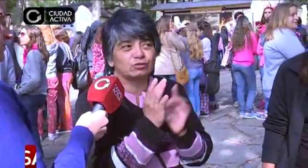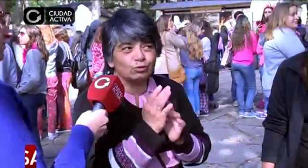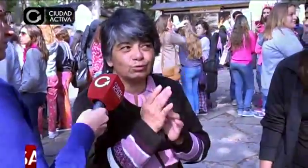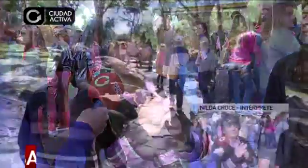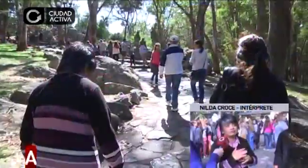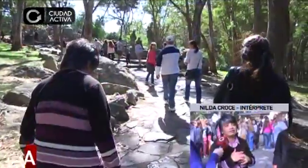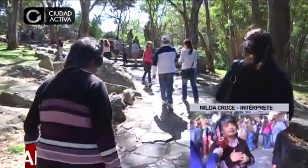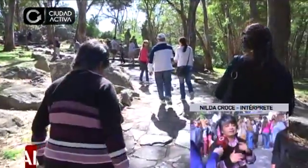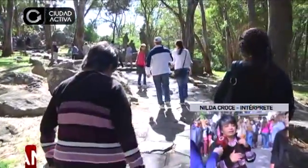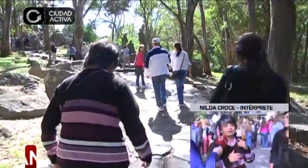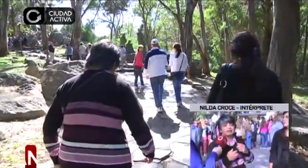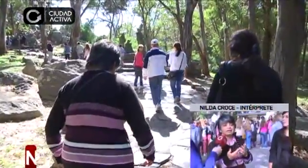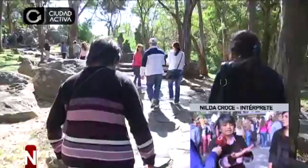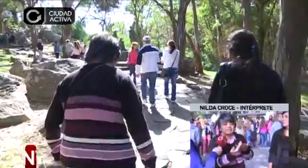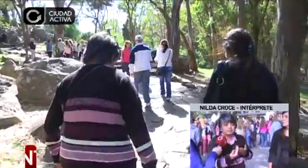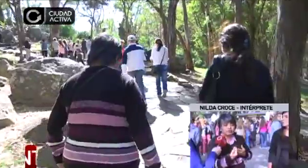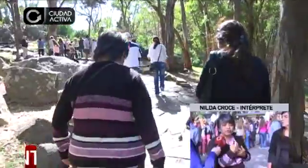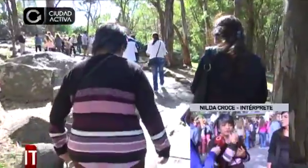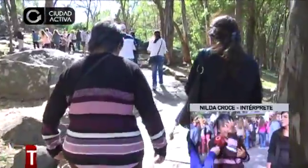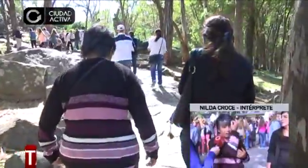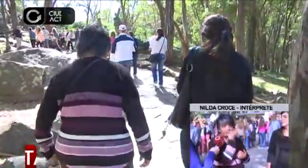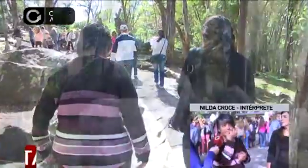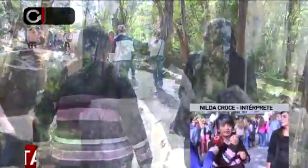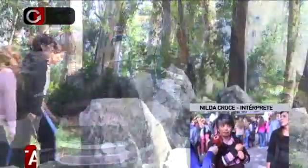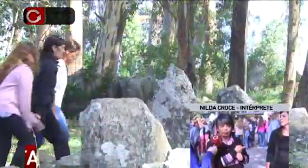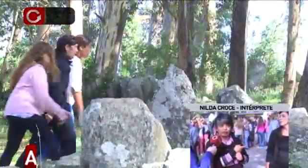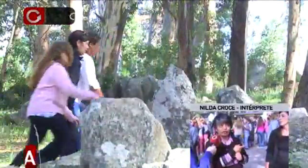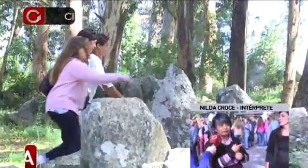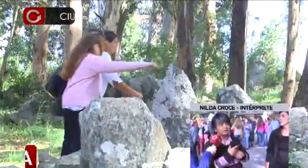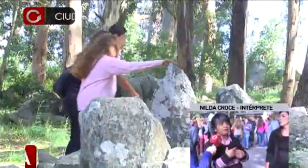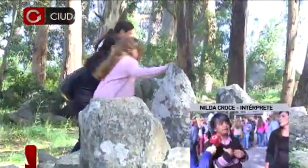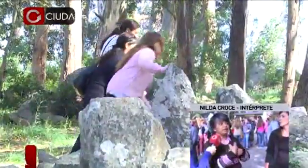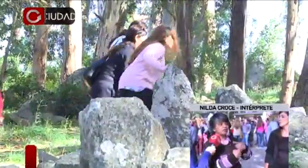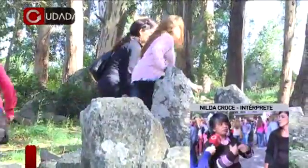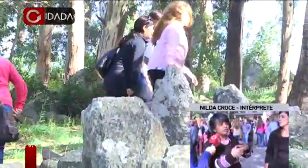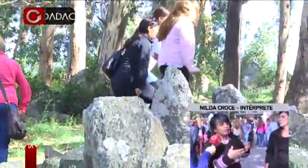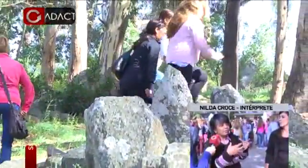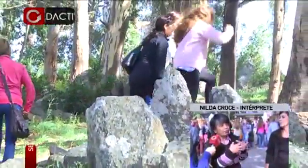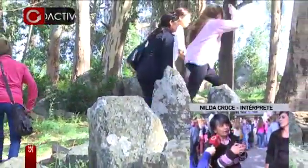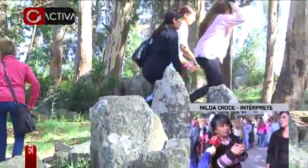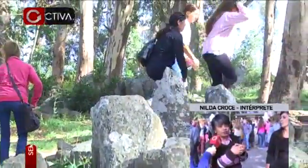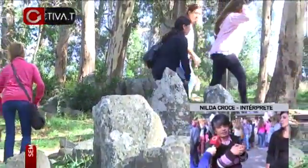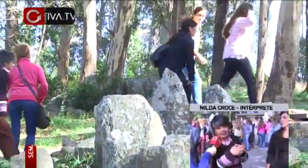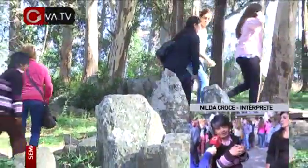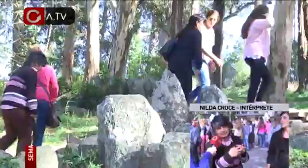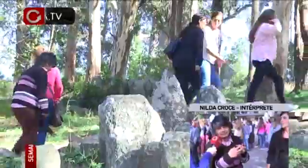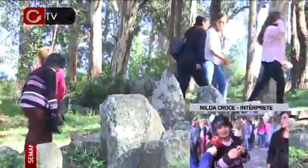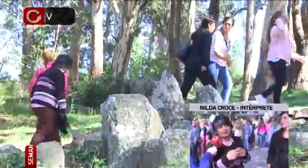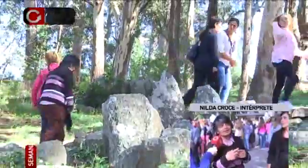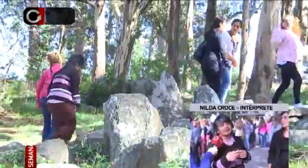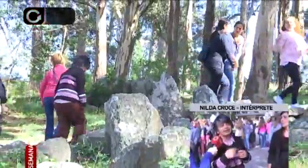a Jesús. Recibió la primera comunión y continuamos en